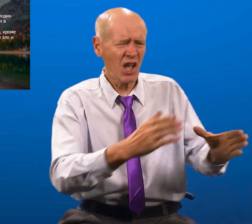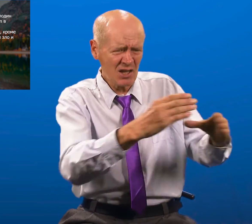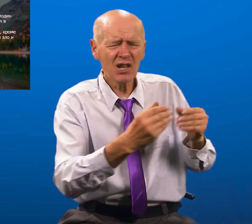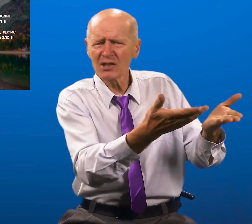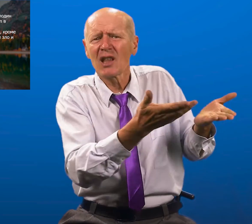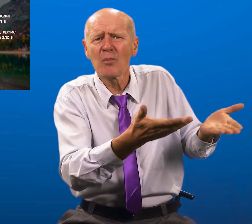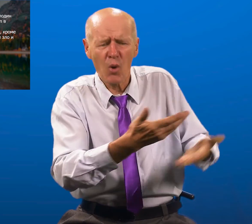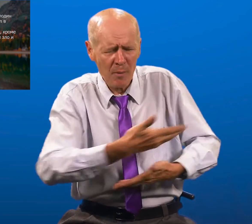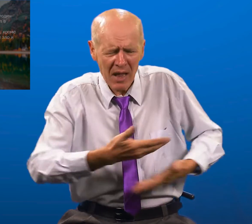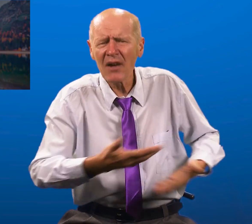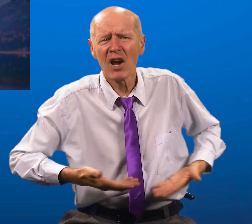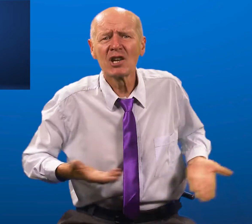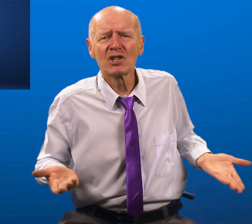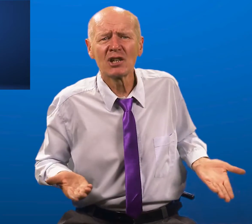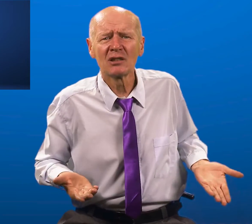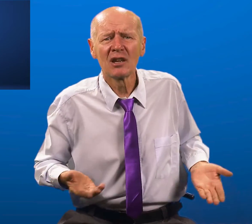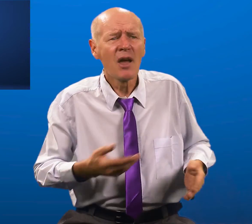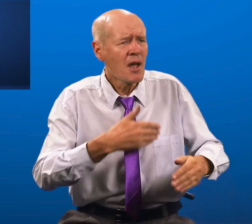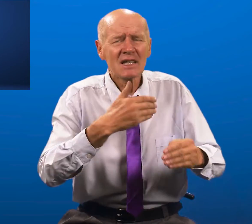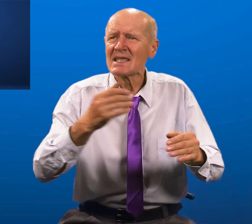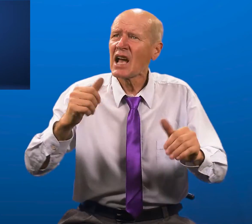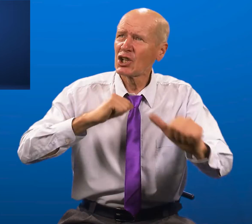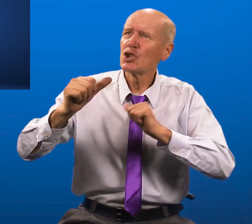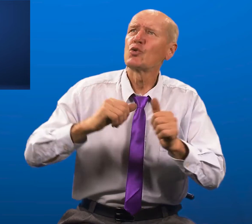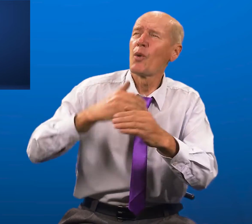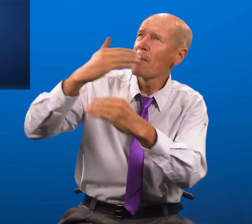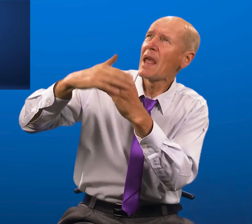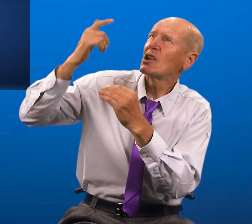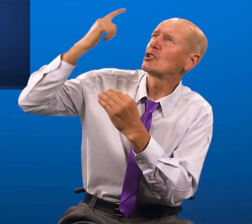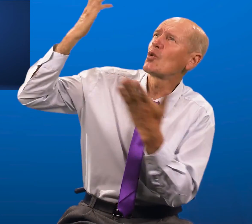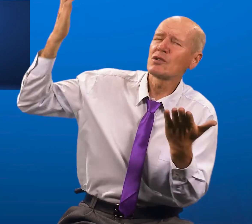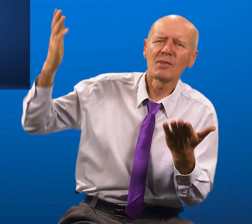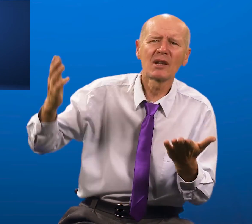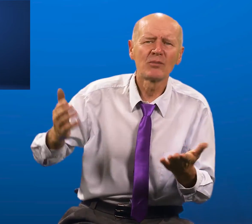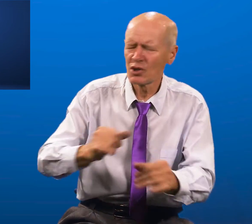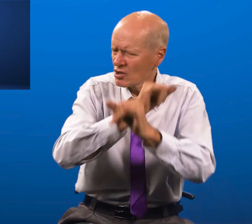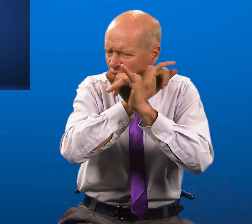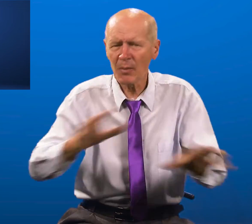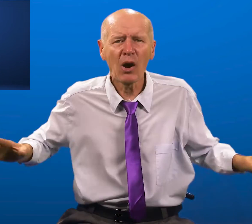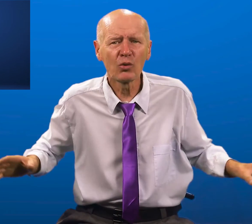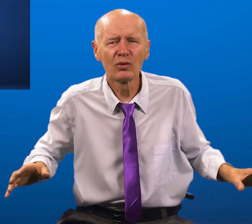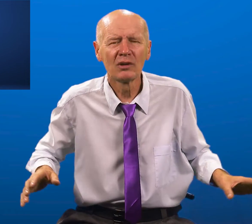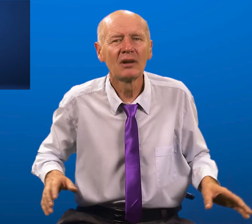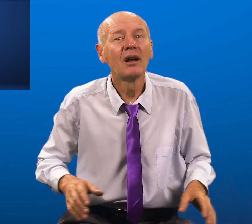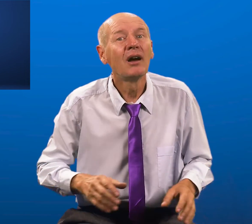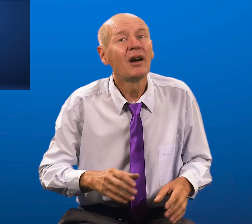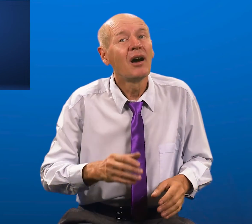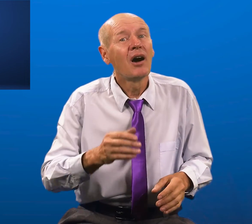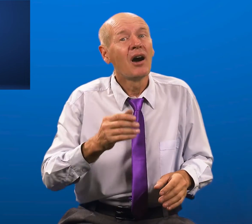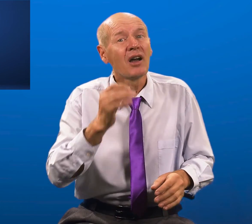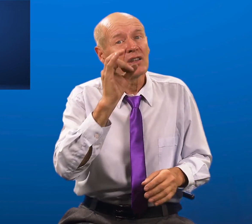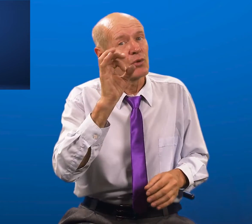согрешу пред Господом?» И здесь мы видим, что Иосиф четко понимает, он согрешает не